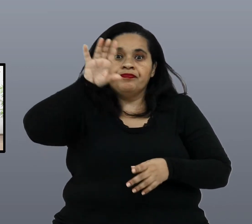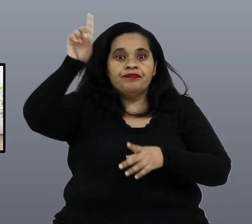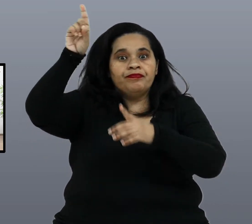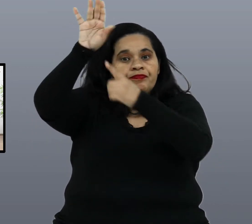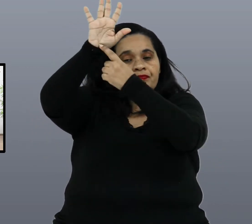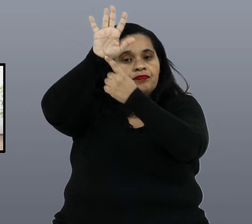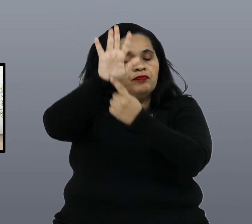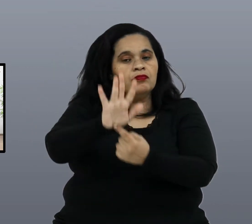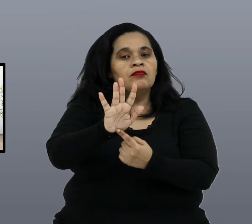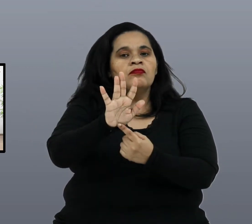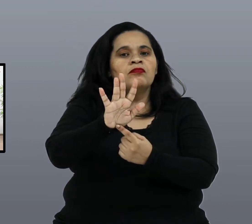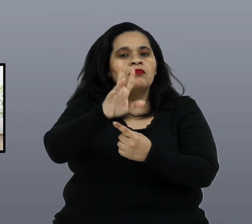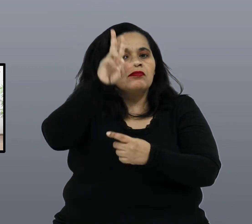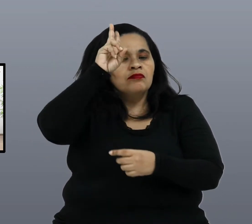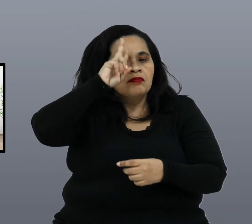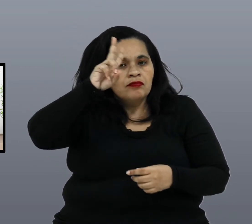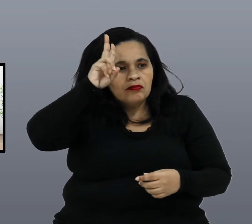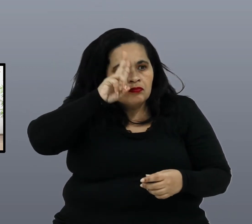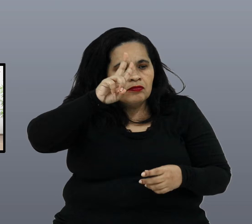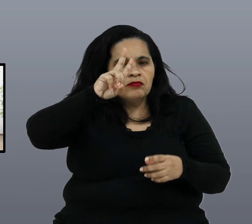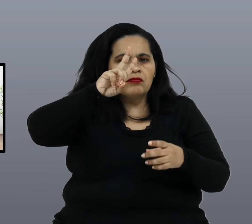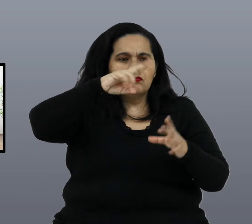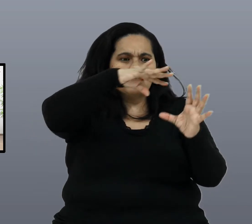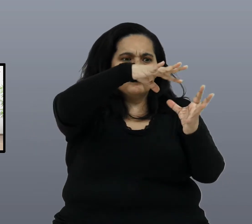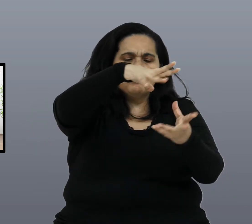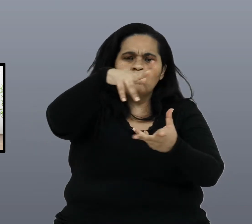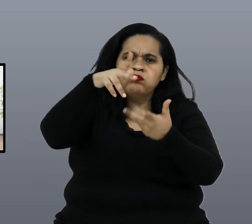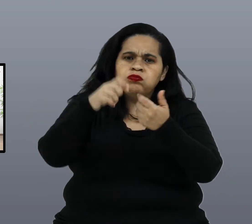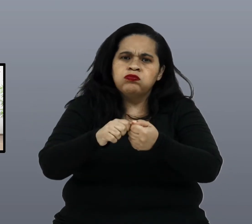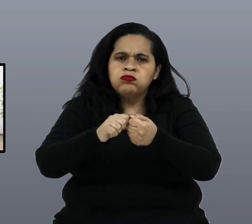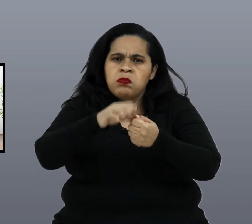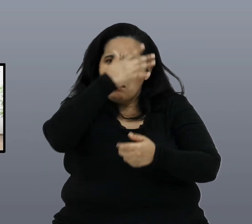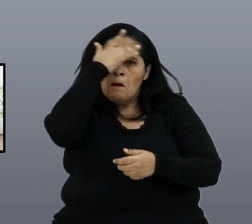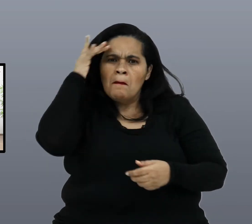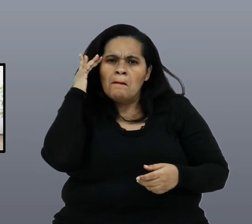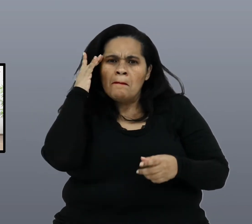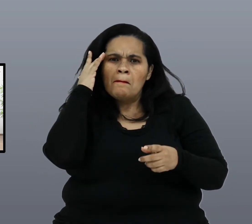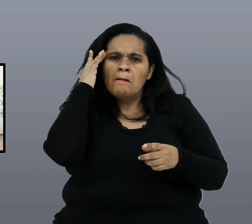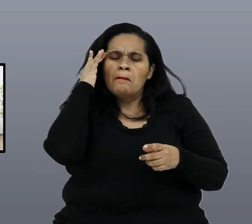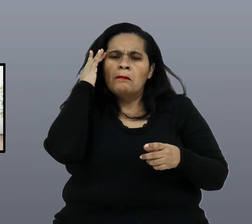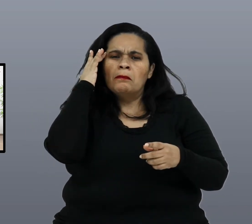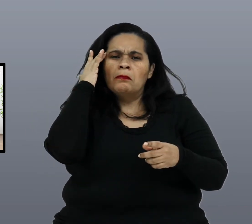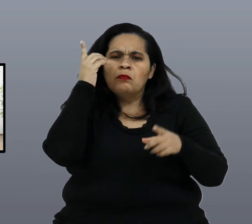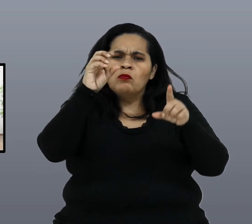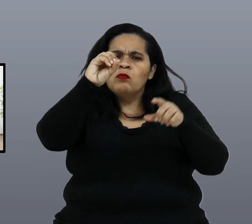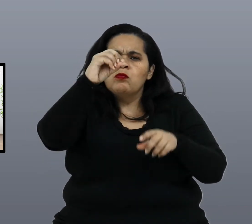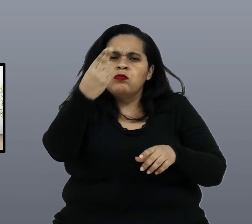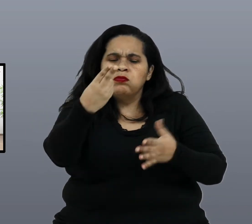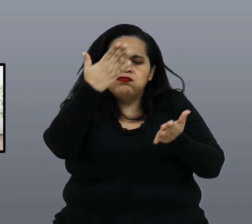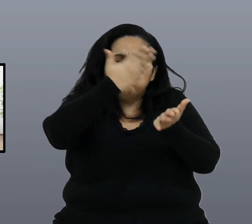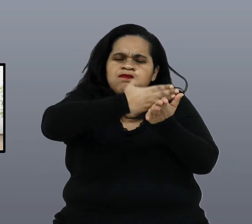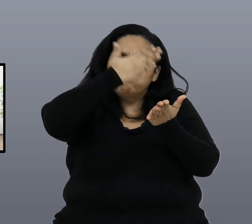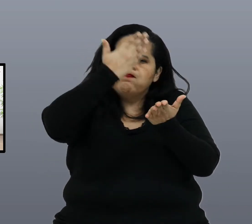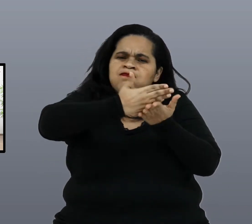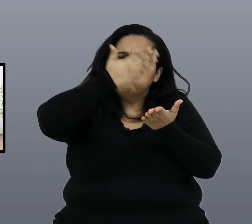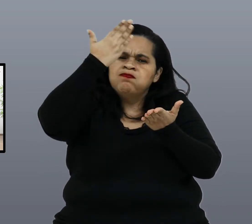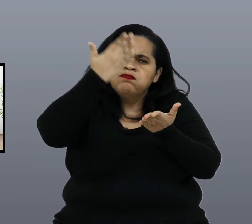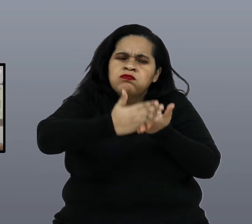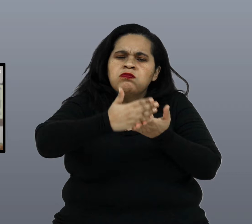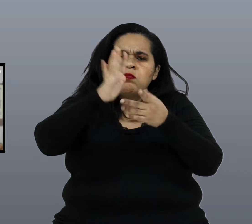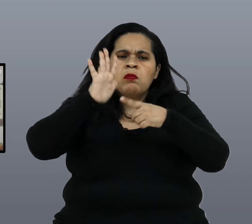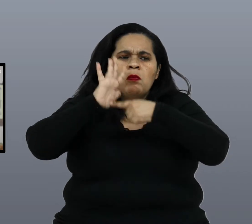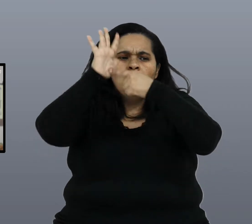ele a história da humanidade, ali em resumo, né? Ou a sequência da história da humanidade,